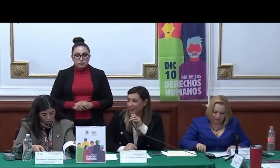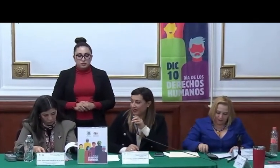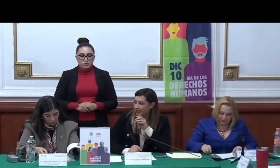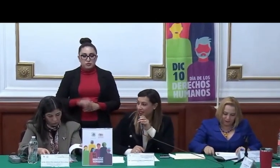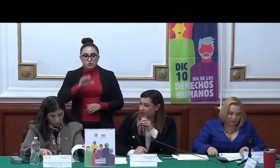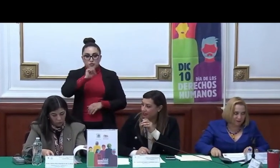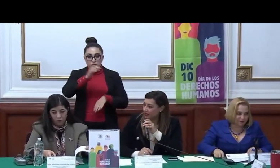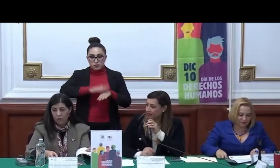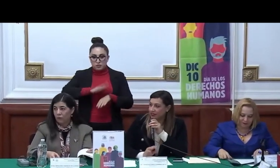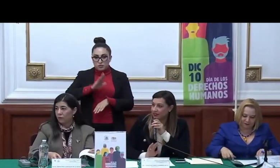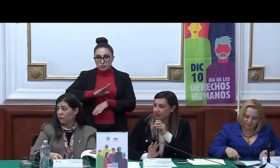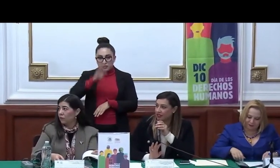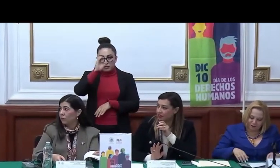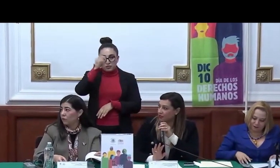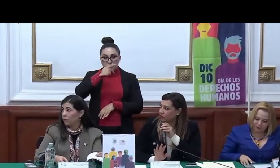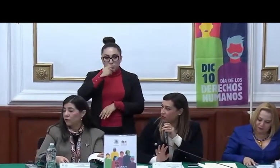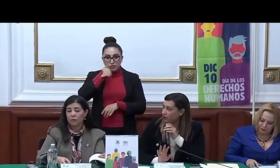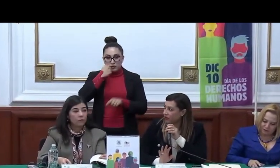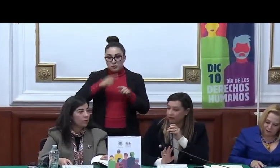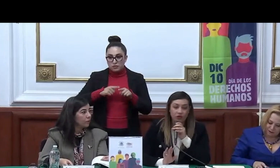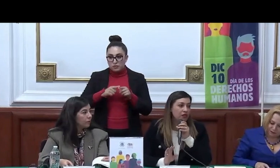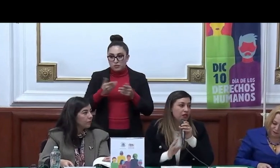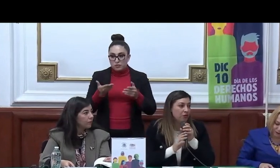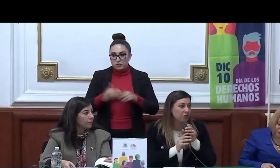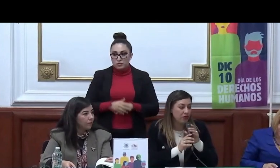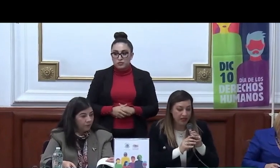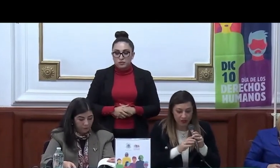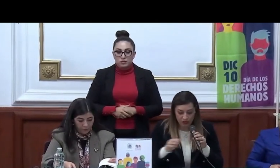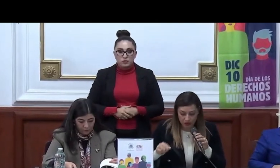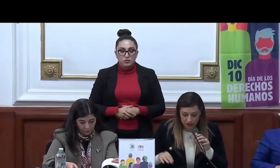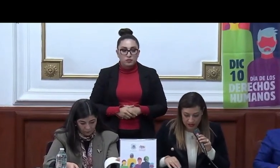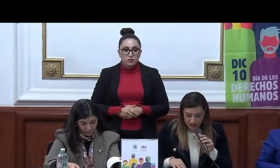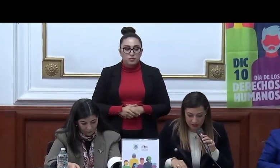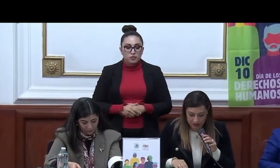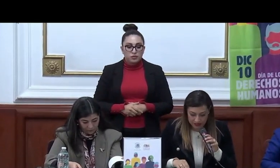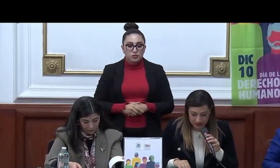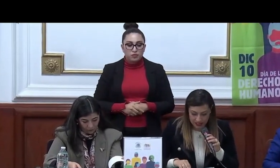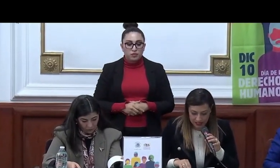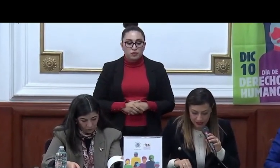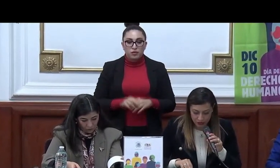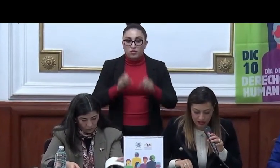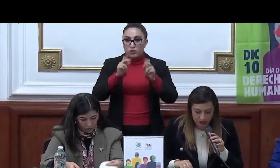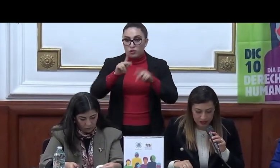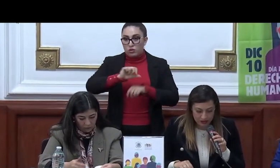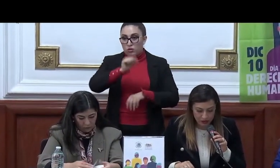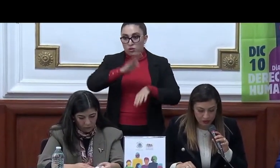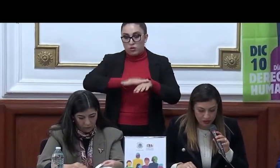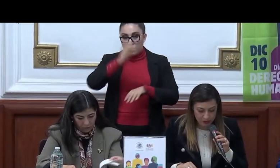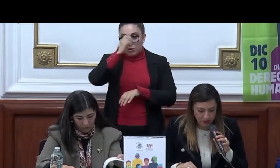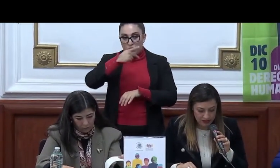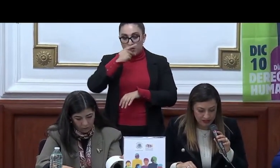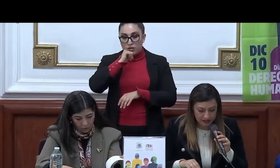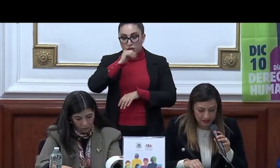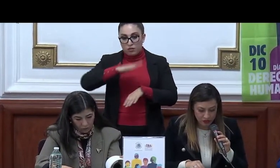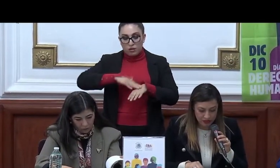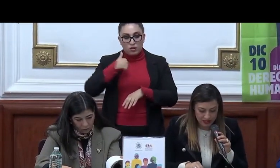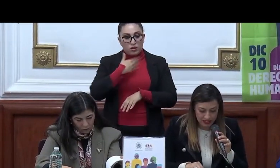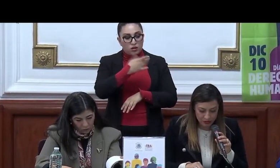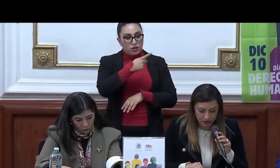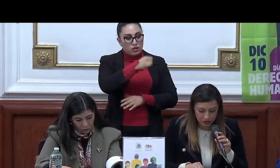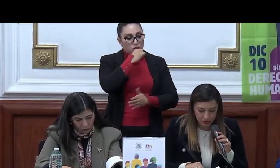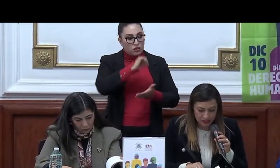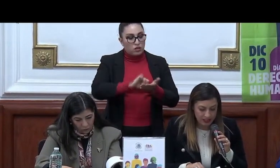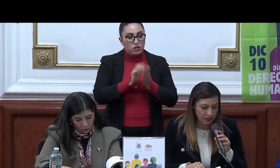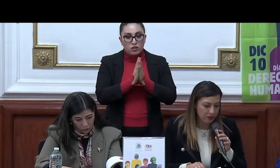¿Alguien más quiere hacer uso de la palabra? Bueno, no habiendo quien más haga uso de la palabra, solicito a la diputada secretaria